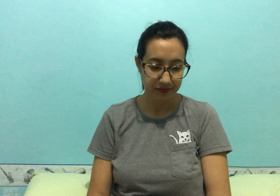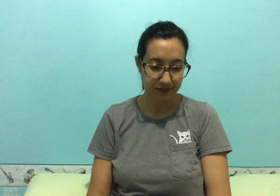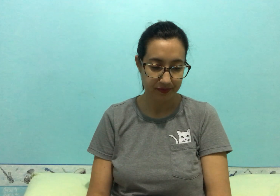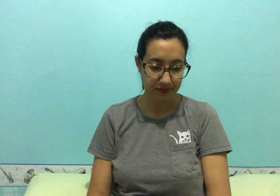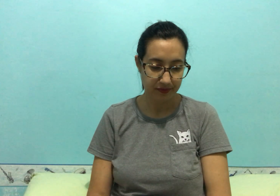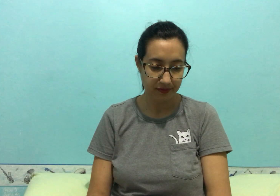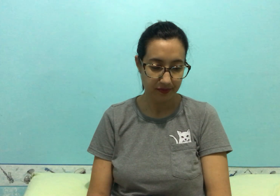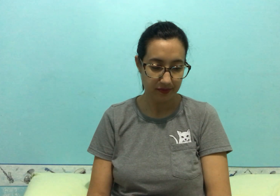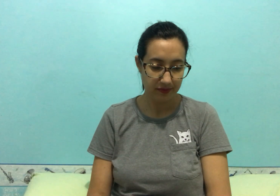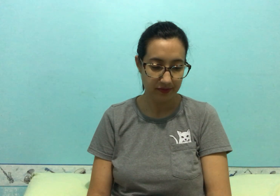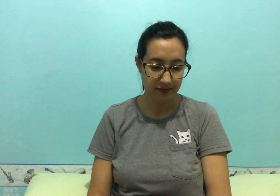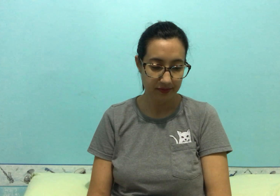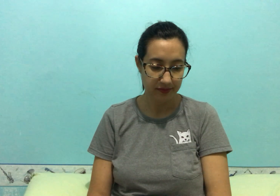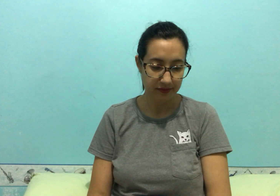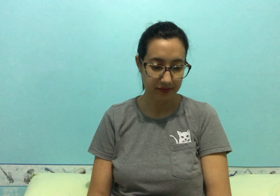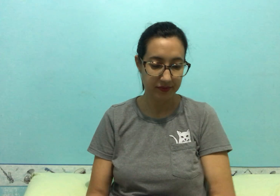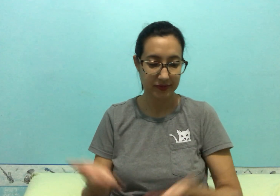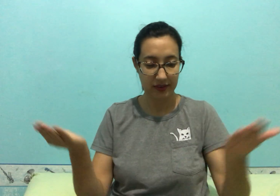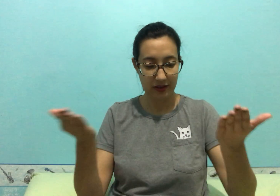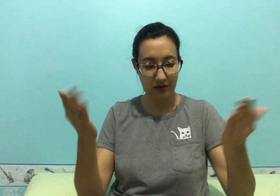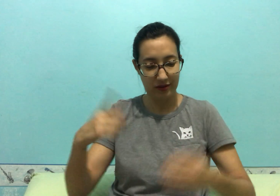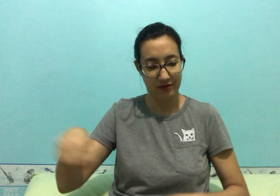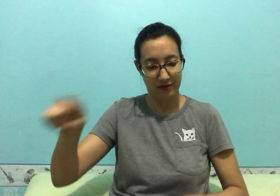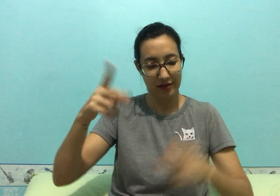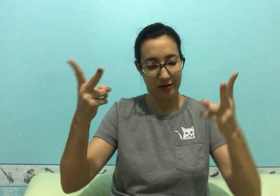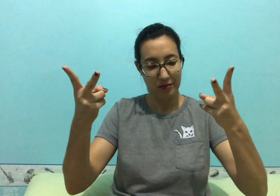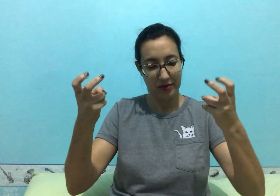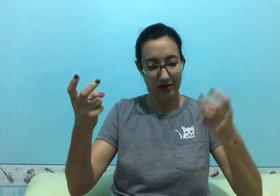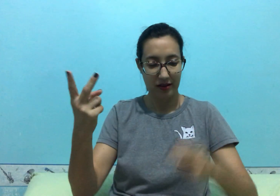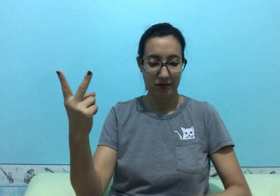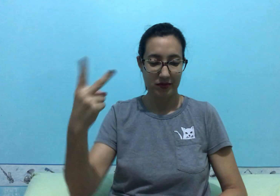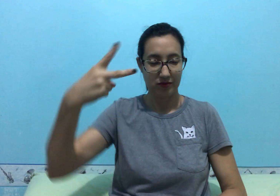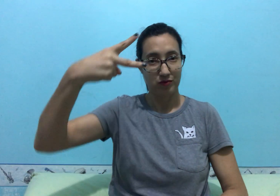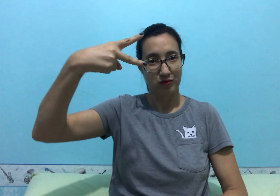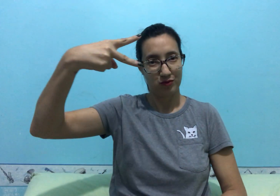Então, nós temos aí agora as duas funções OU e a função AND.